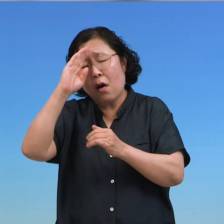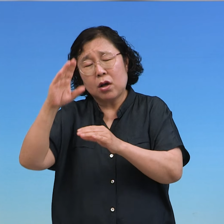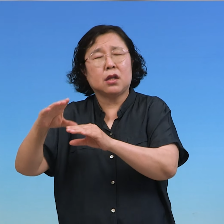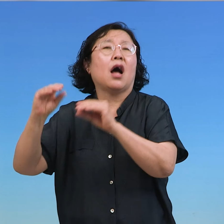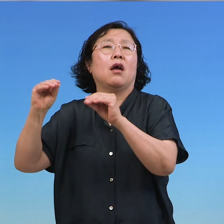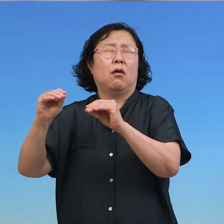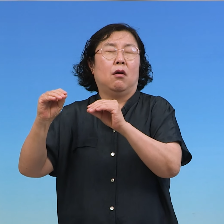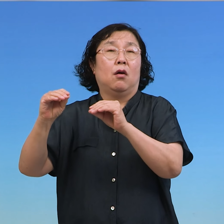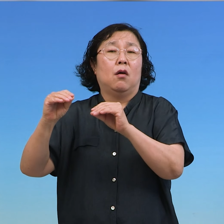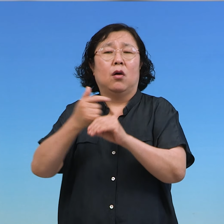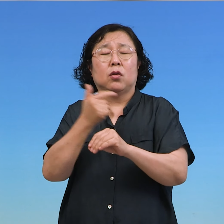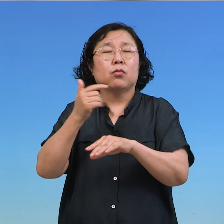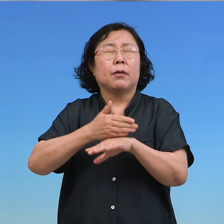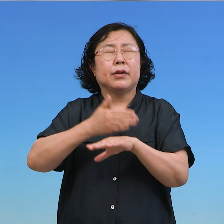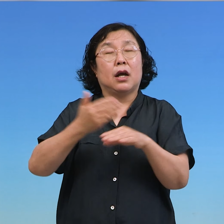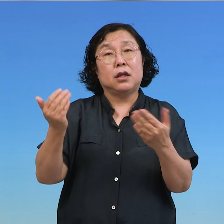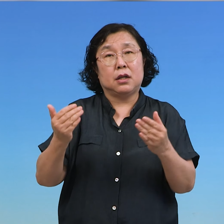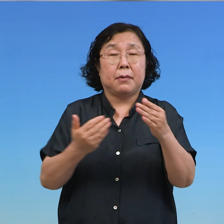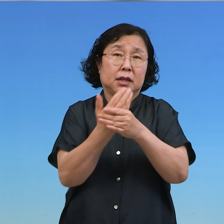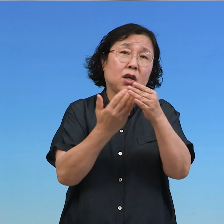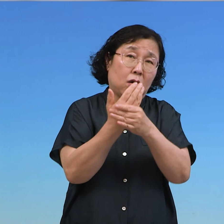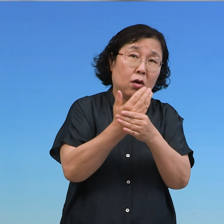거예요 이게 너무 감사한 일인 거예요